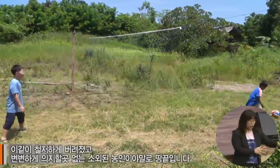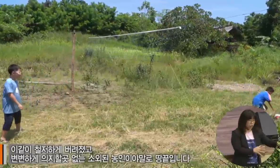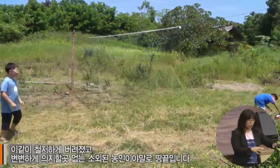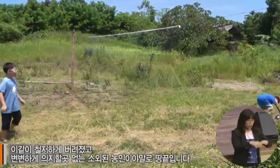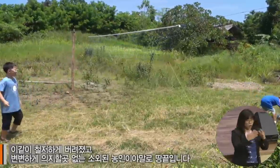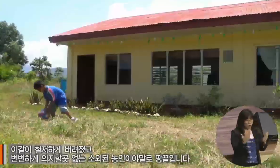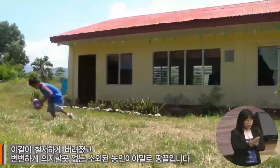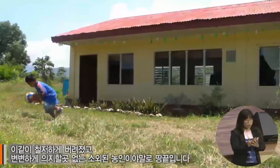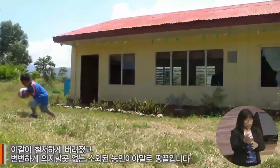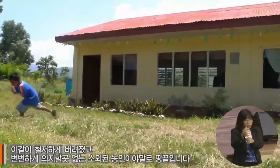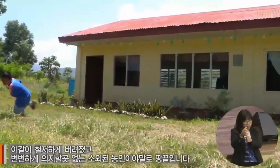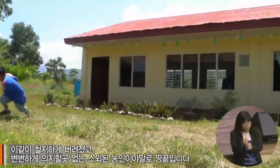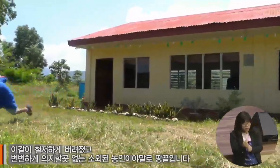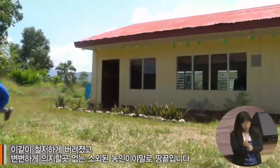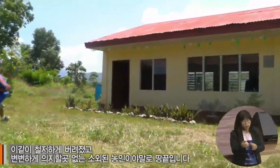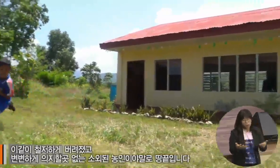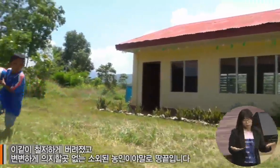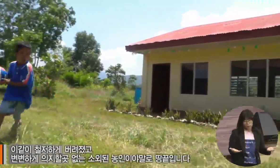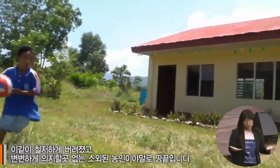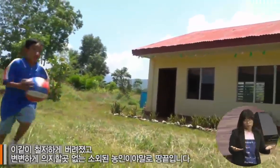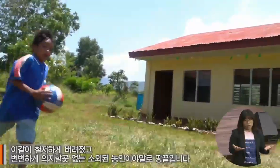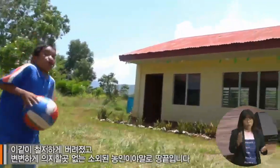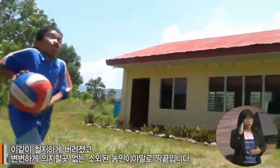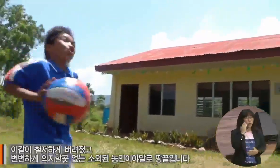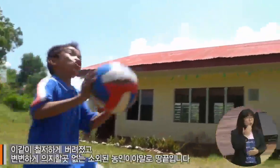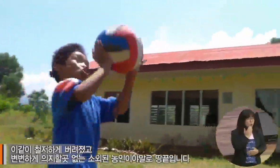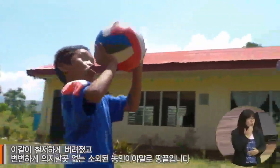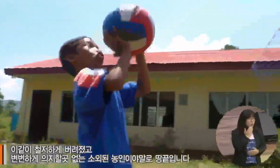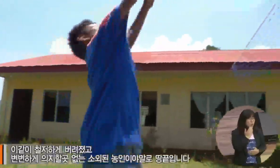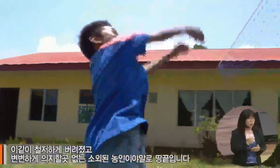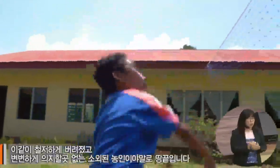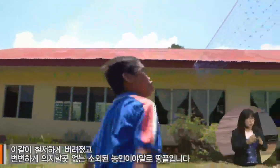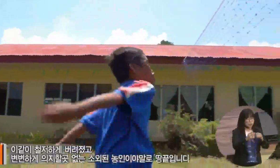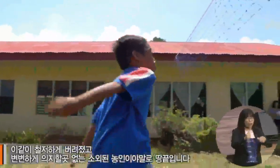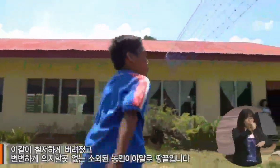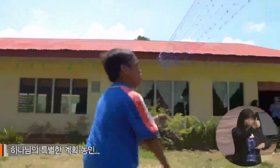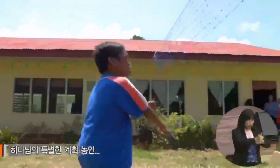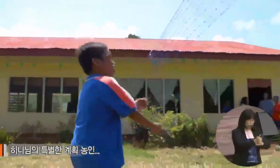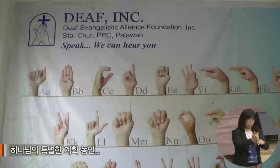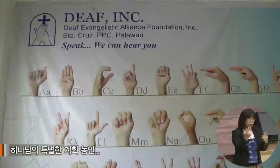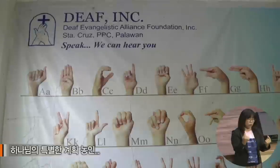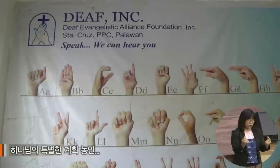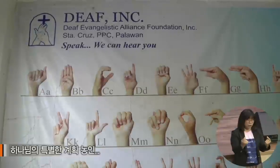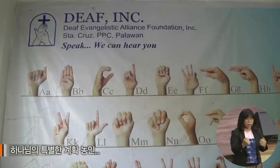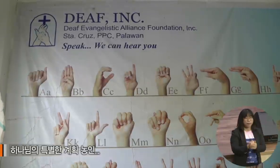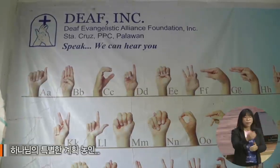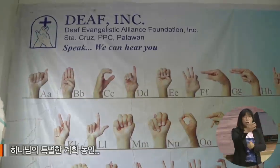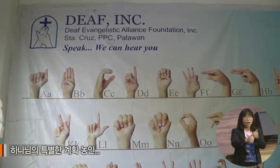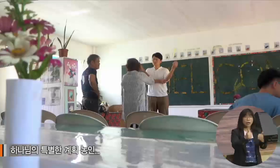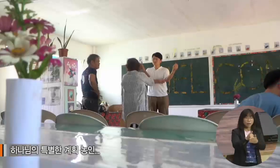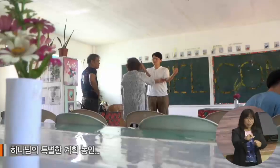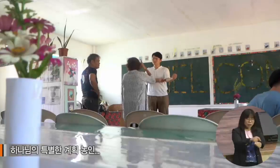의지할 곳 없는 소외된 농인들이야말로 땅끝입니다. 하나님의 특별한 계획,